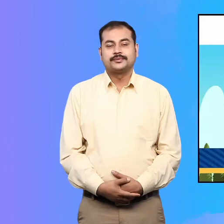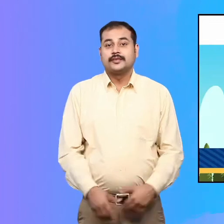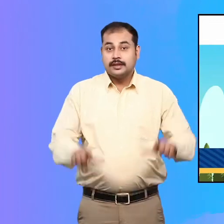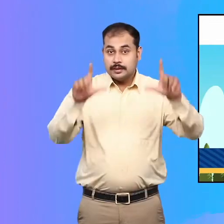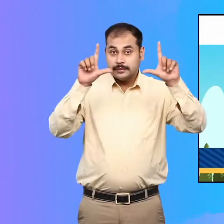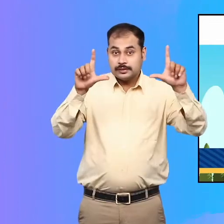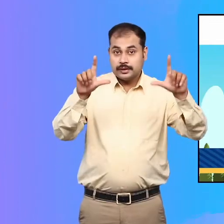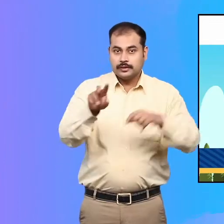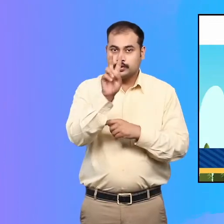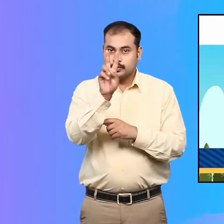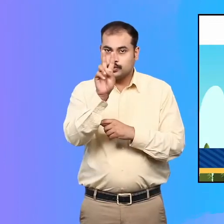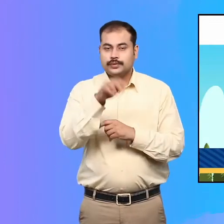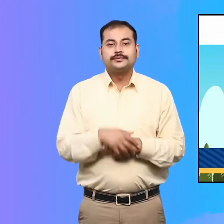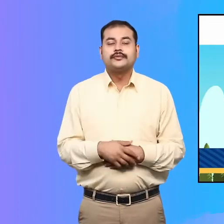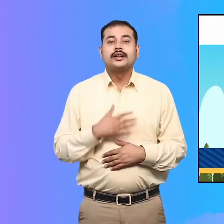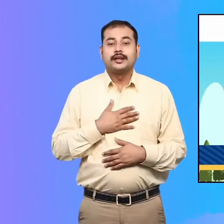कि ऋषि दोनों पार्थ